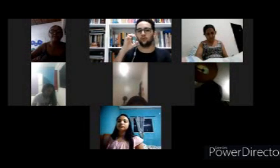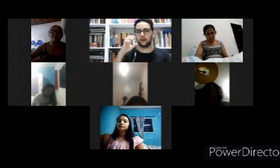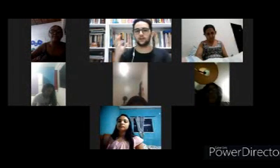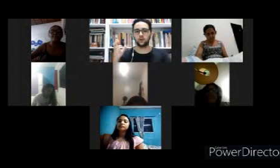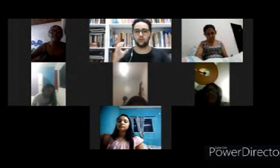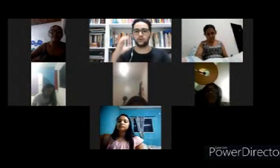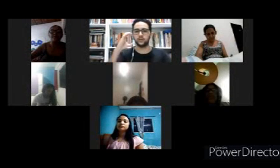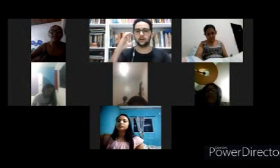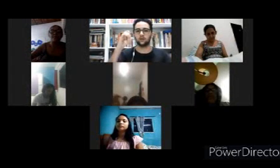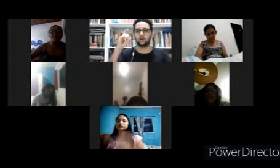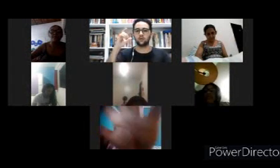a datilologia, né?